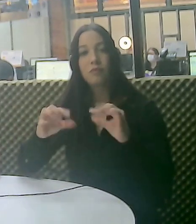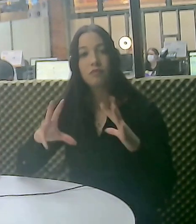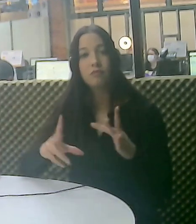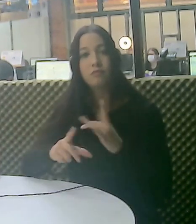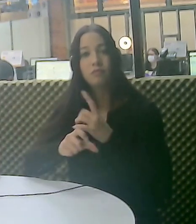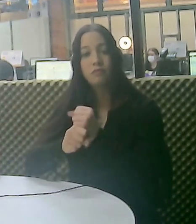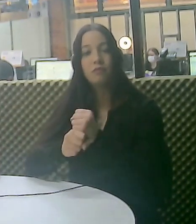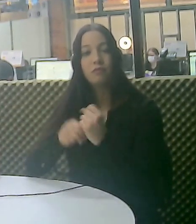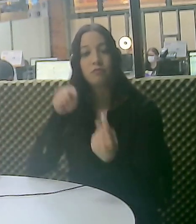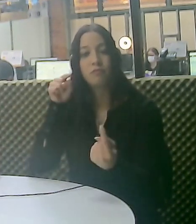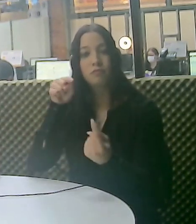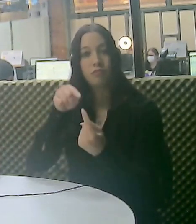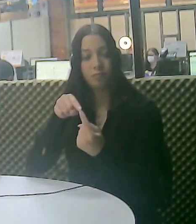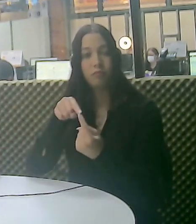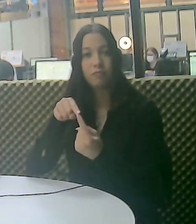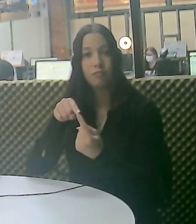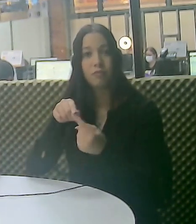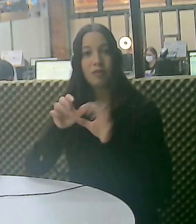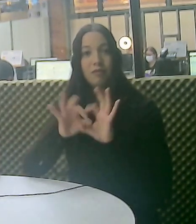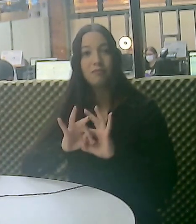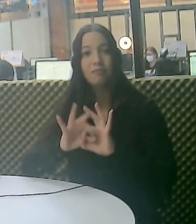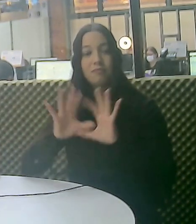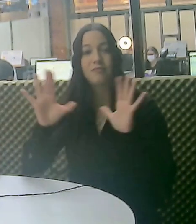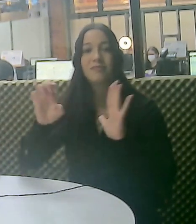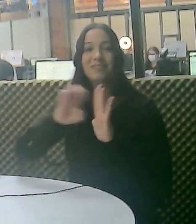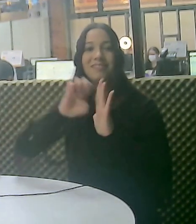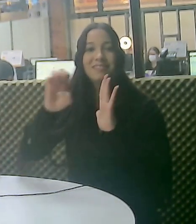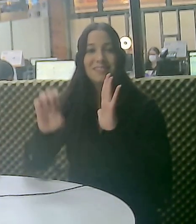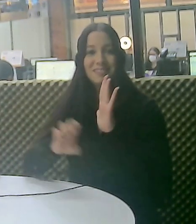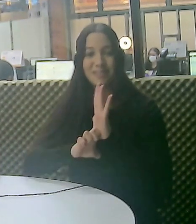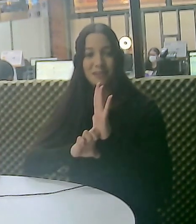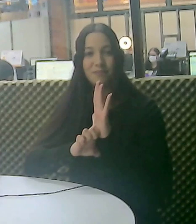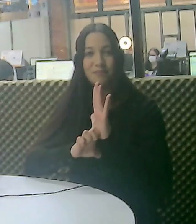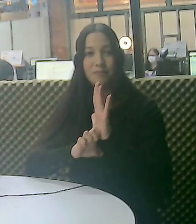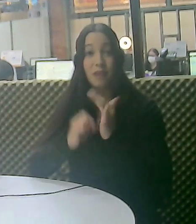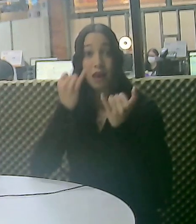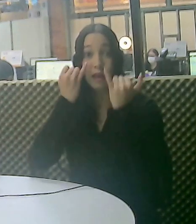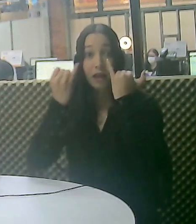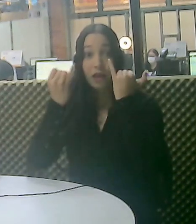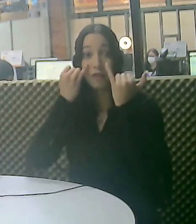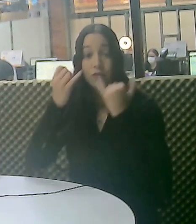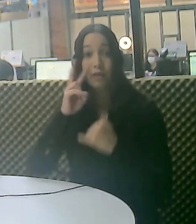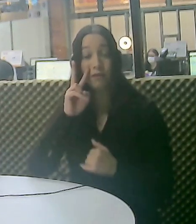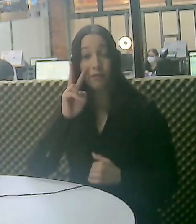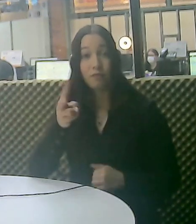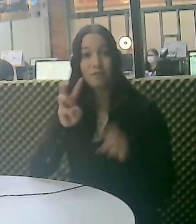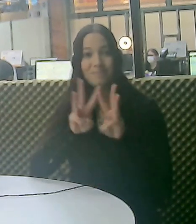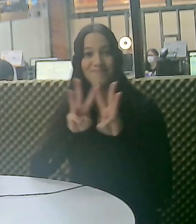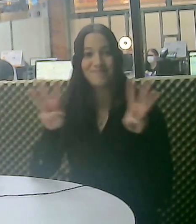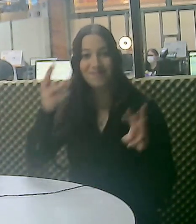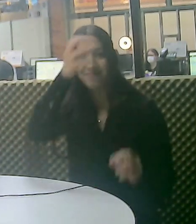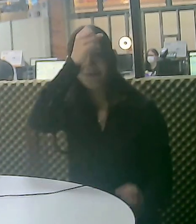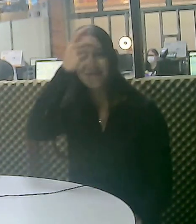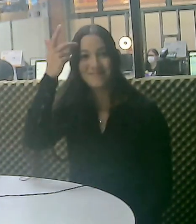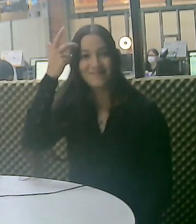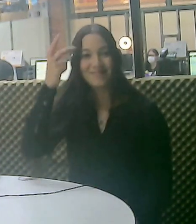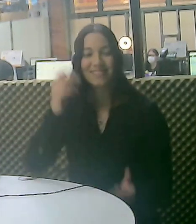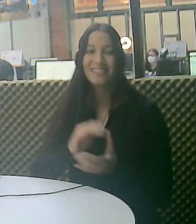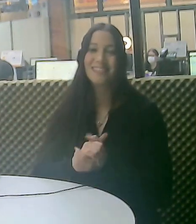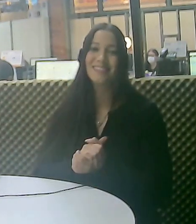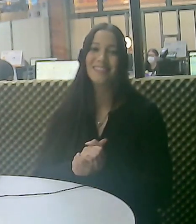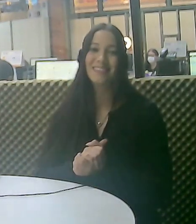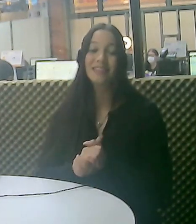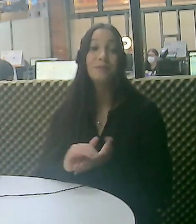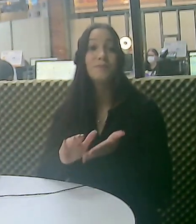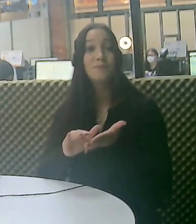residual destinado ao PEMIC, disponibilizado através de edital. Maiores informações você confere no nosso portal.